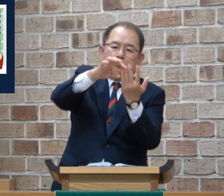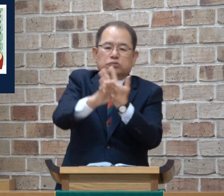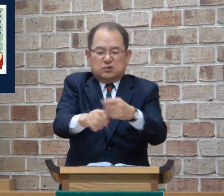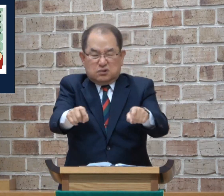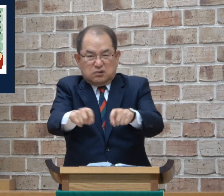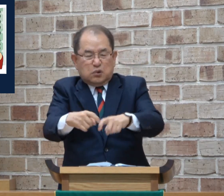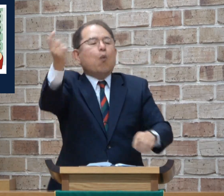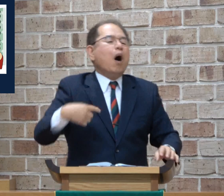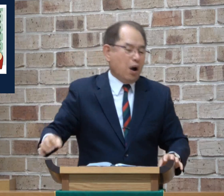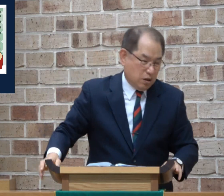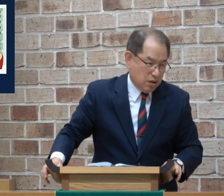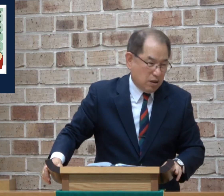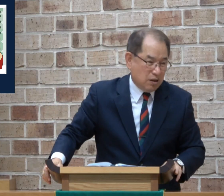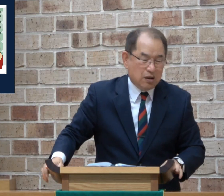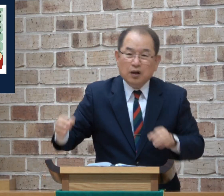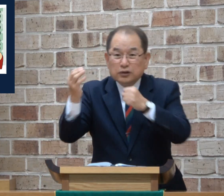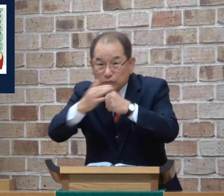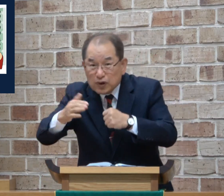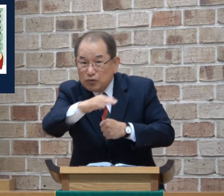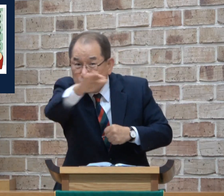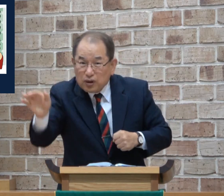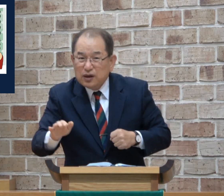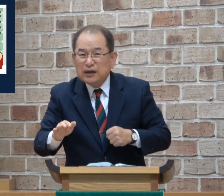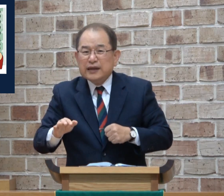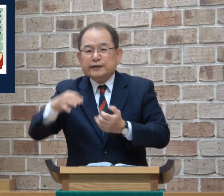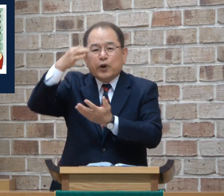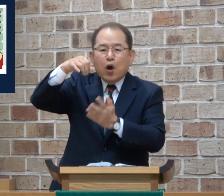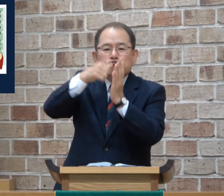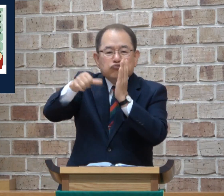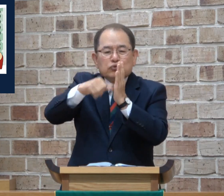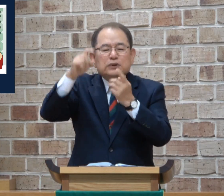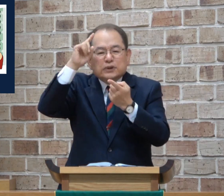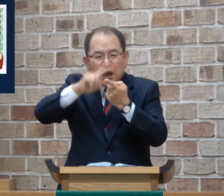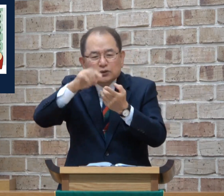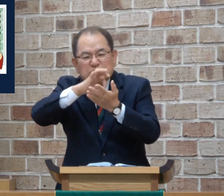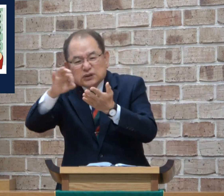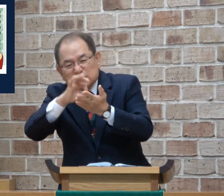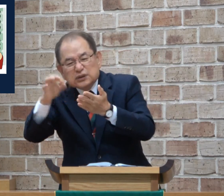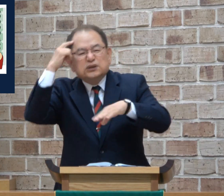것입니다. 재물에 대해서 우리가 사용할 때 지혜가 필요합니다.